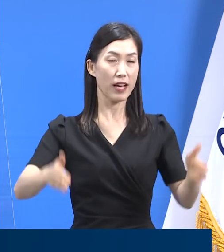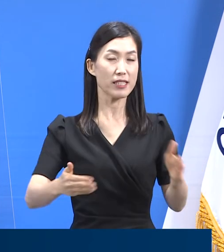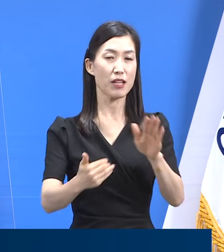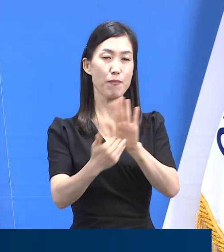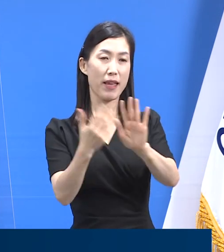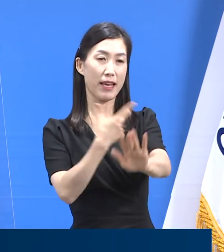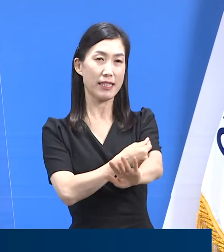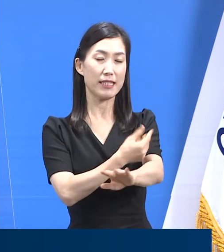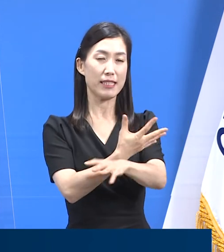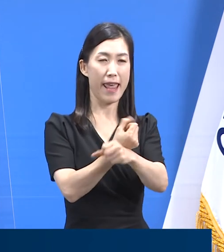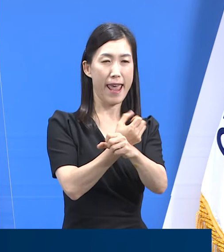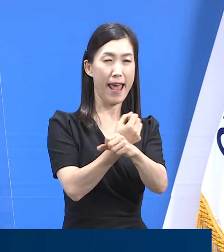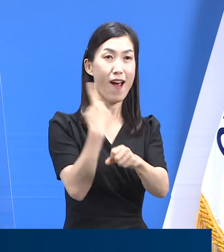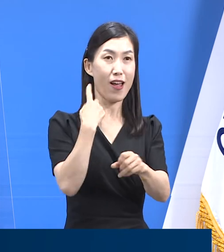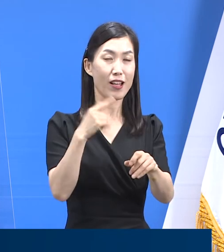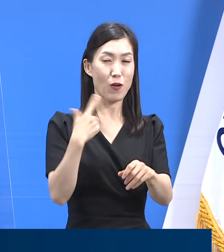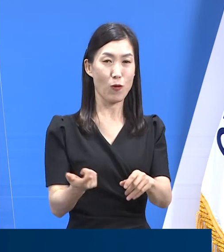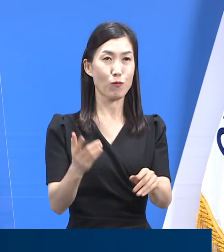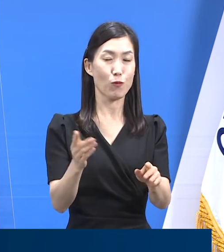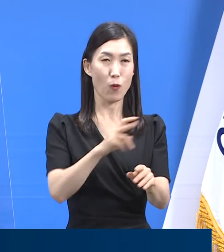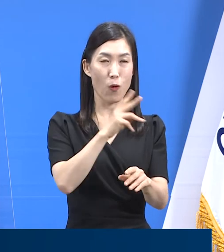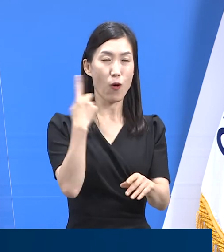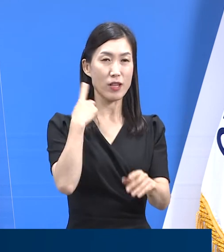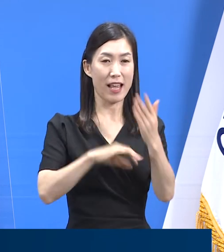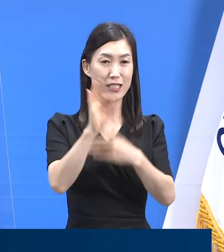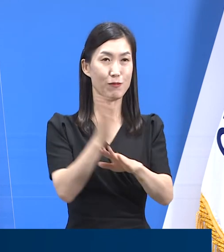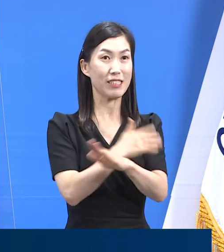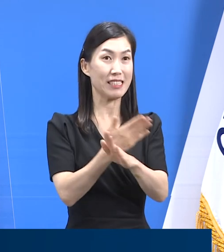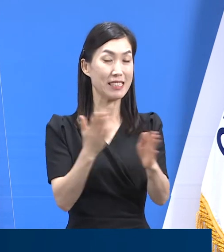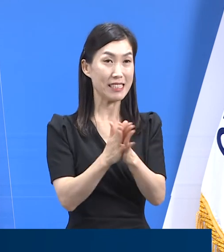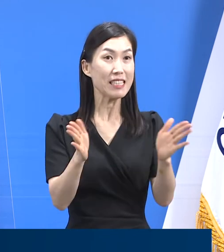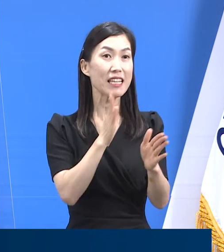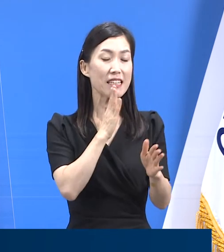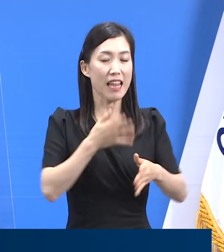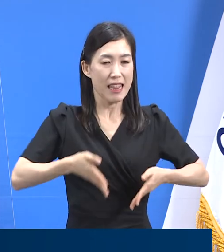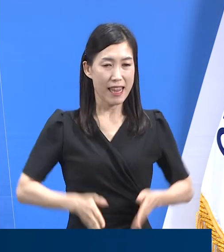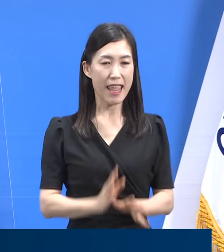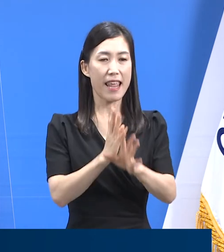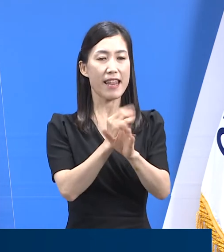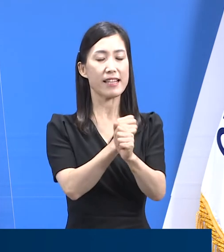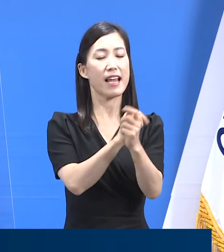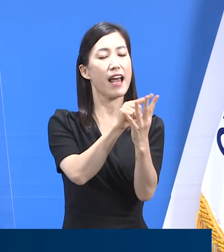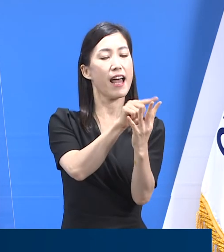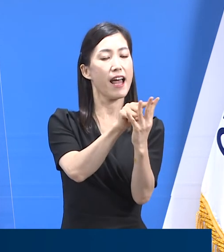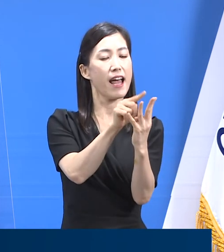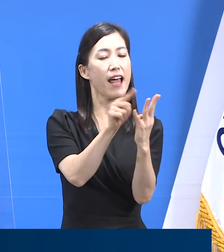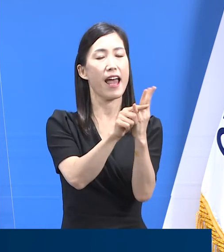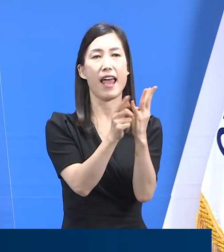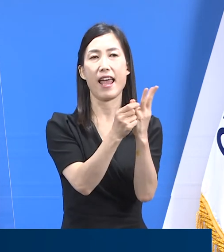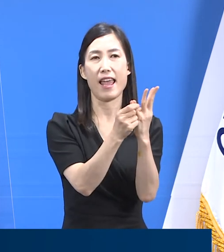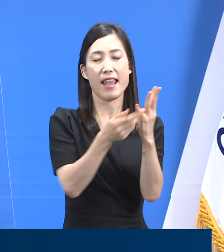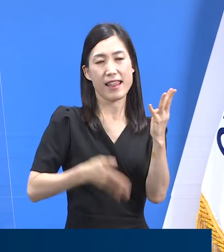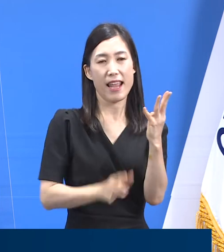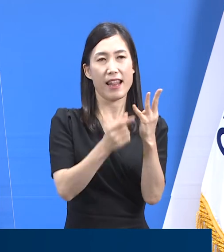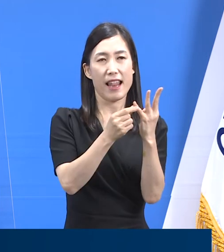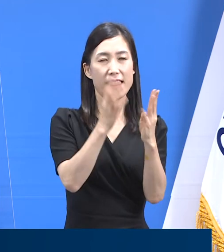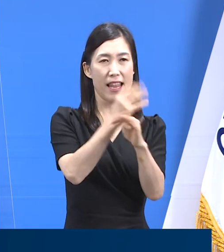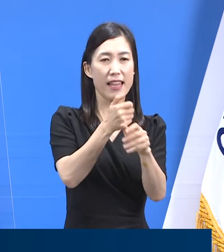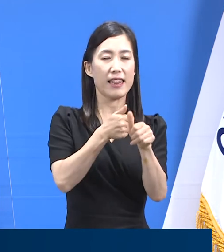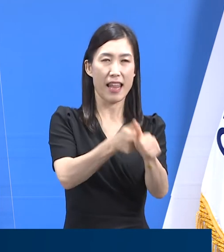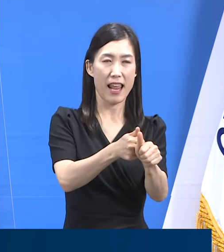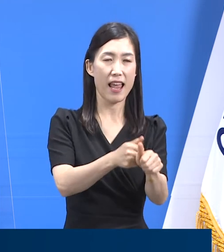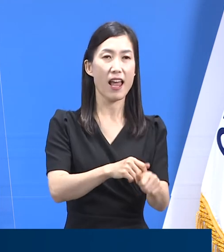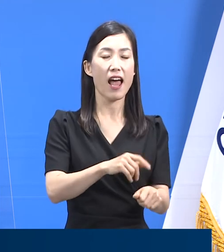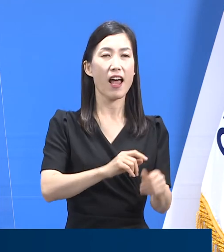사전 예약이 시작되었습니다. 생계논일 끝자리 기준 10부제로 운영되고 있으며 해당일 오전 8시부터 다음날